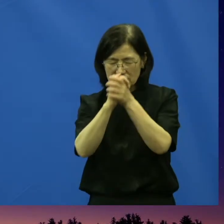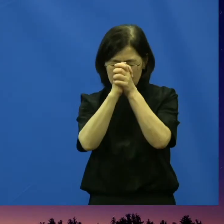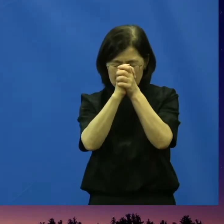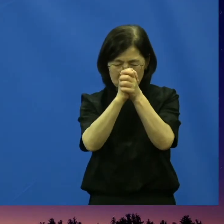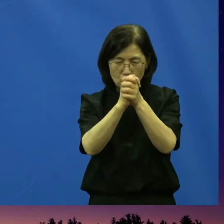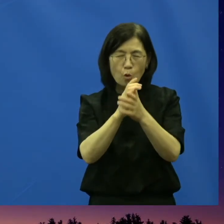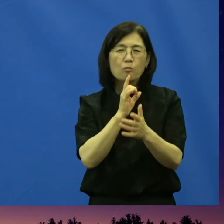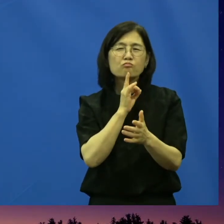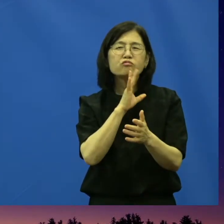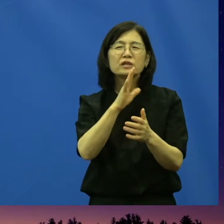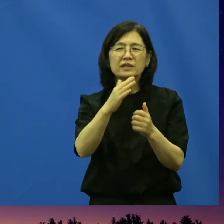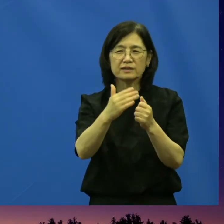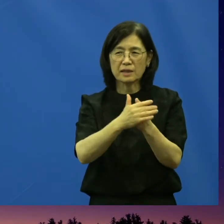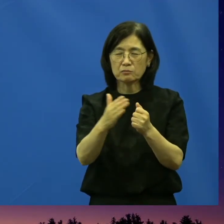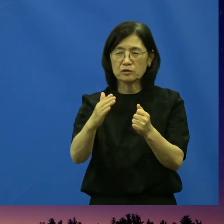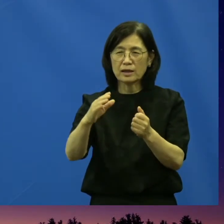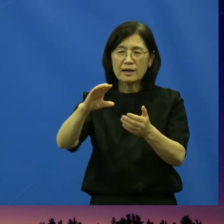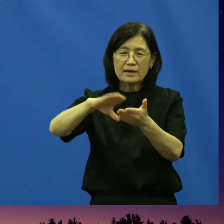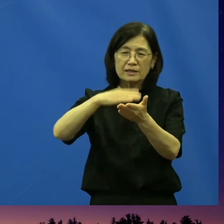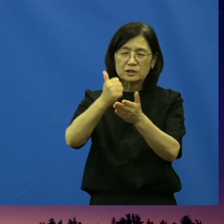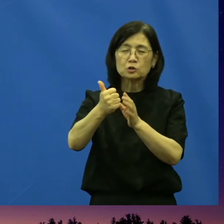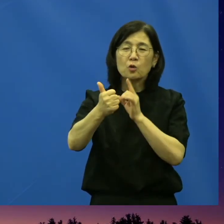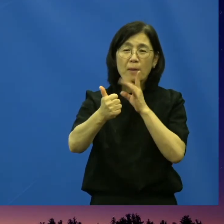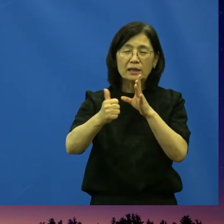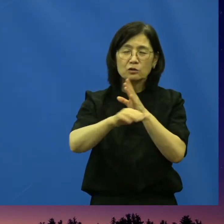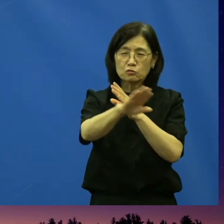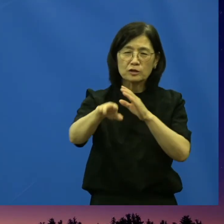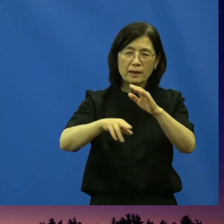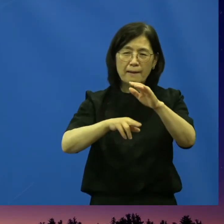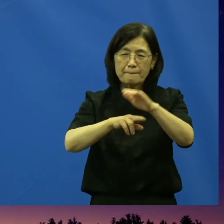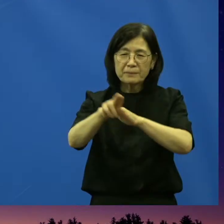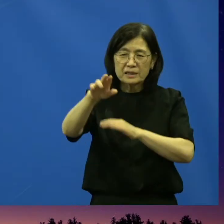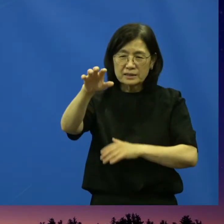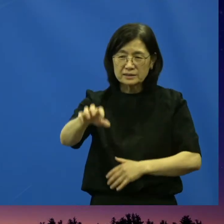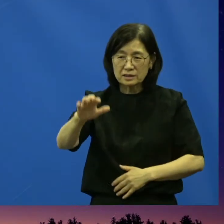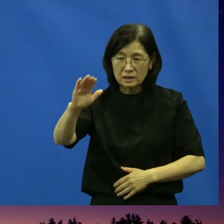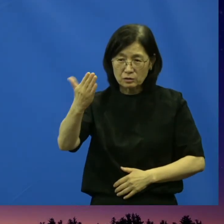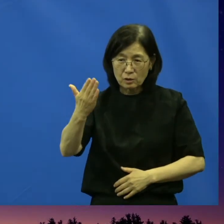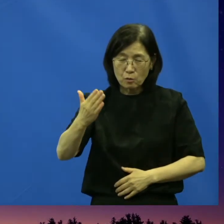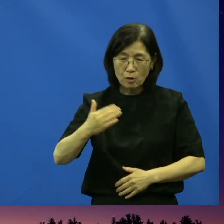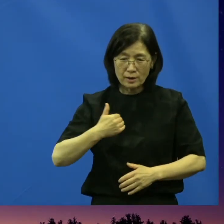우리의 진정한 피난처가 되십니다. 주님만이 우리의 도움이십니다.